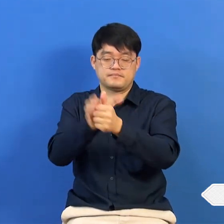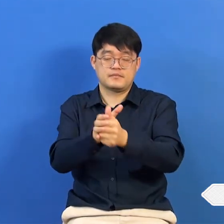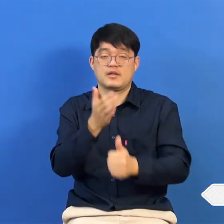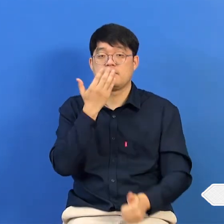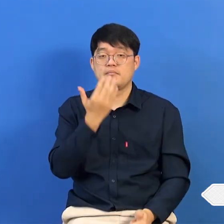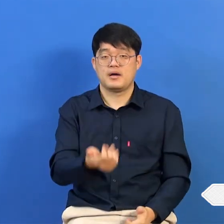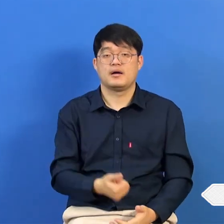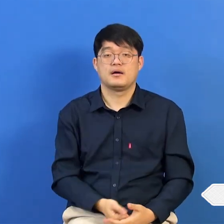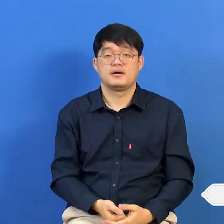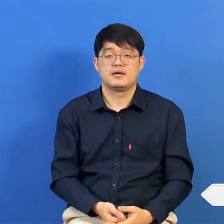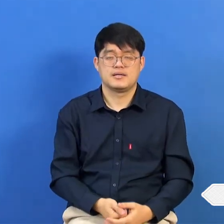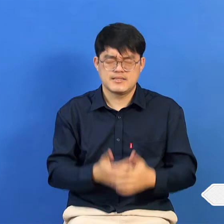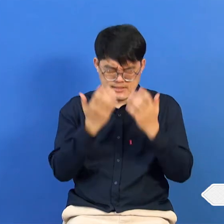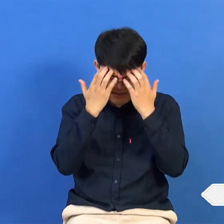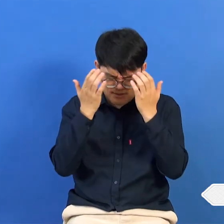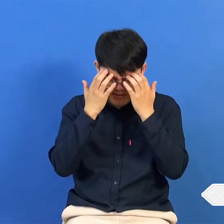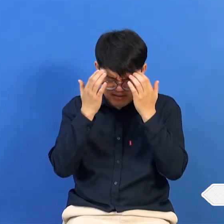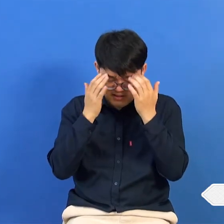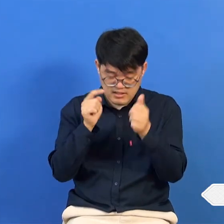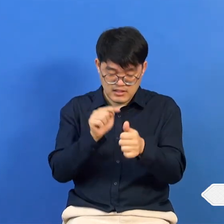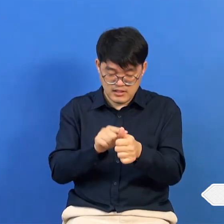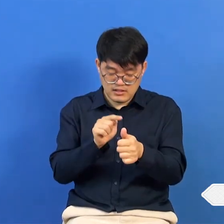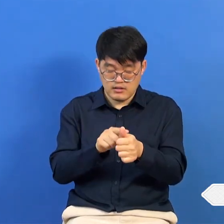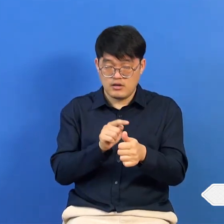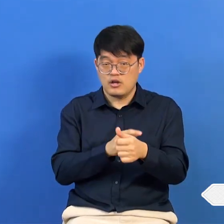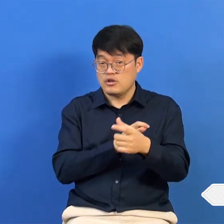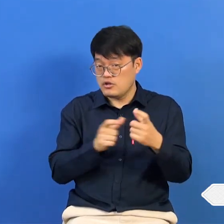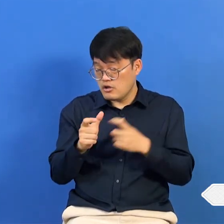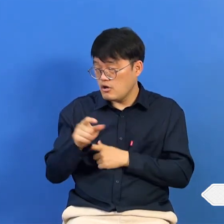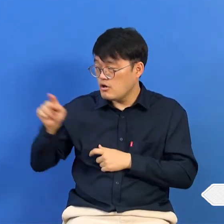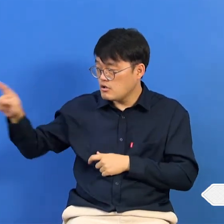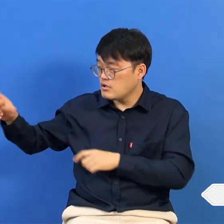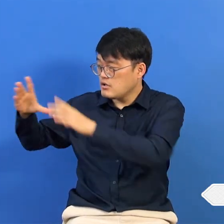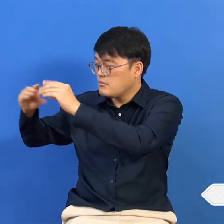시련이 그를 바로 곁으로 자꾸 가까이 끌고 간